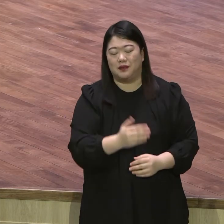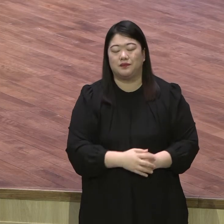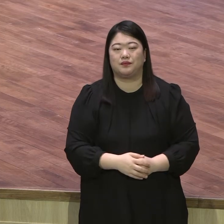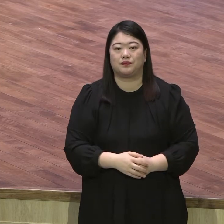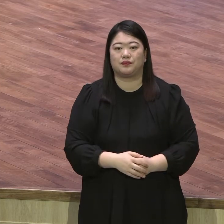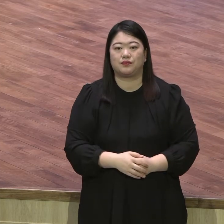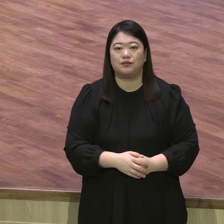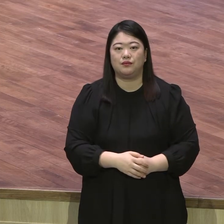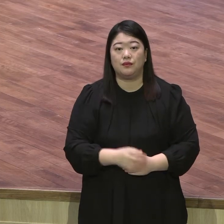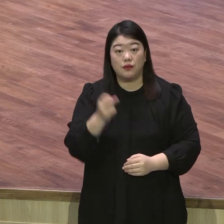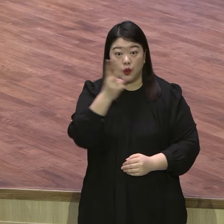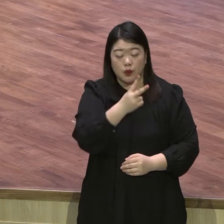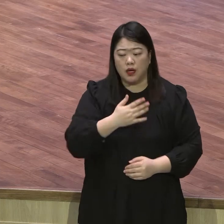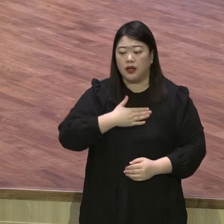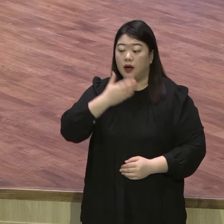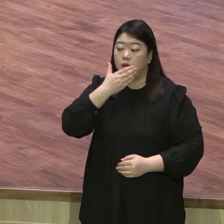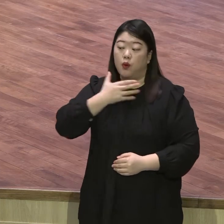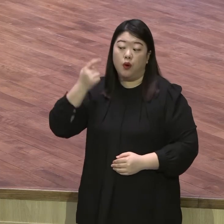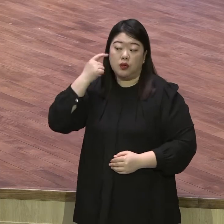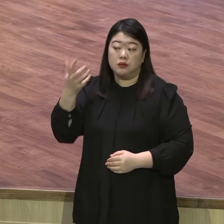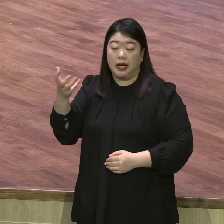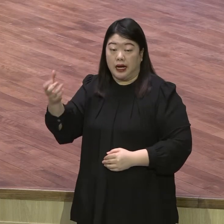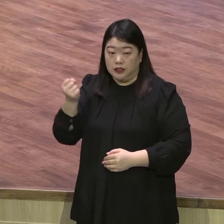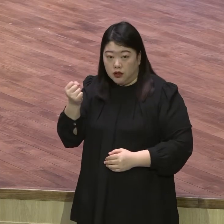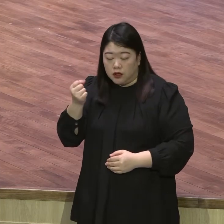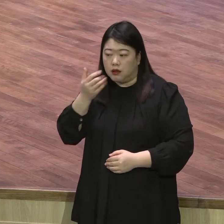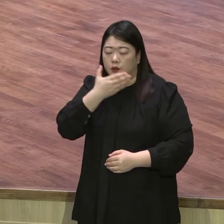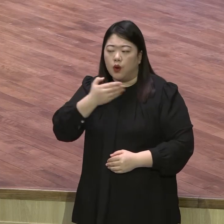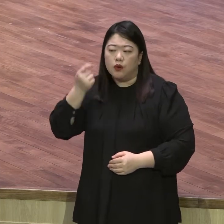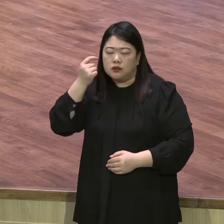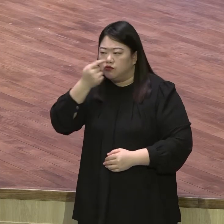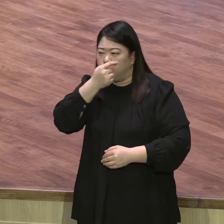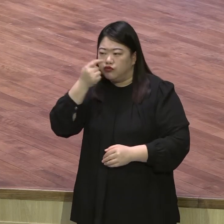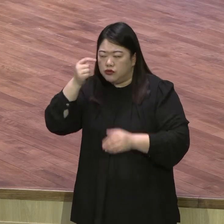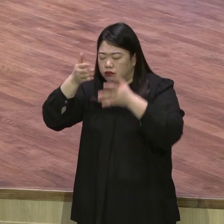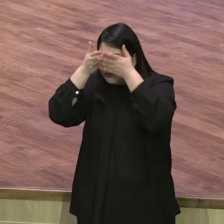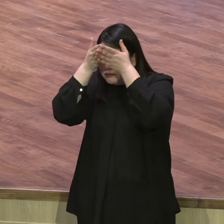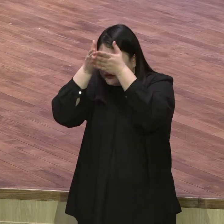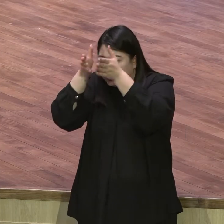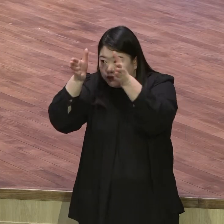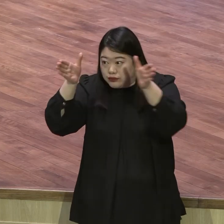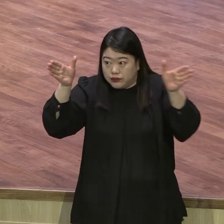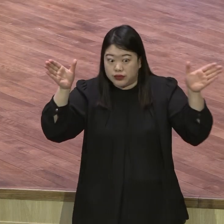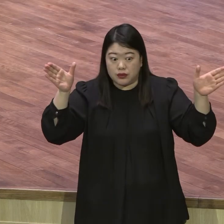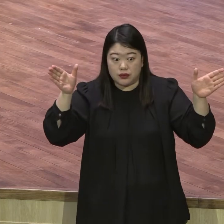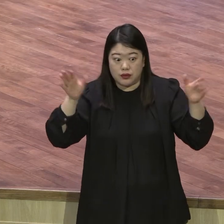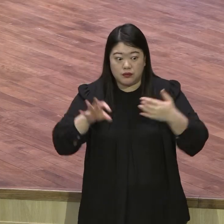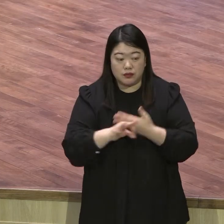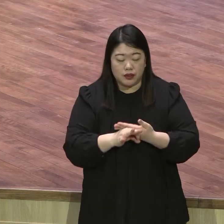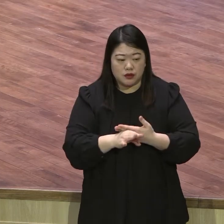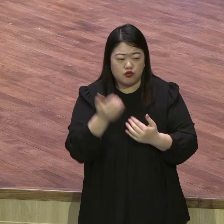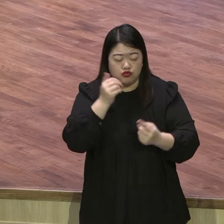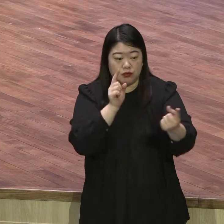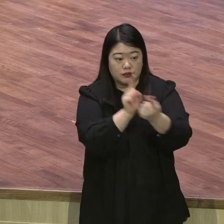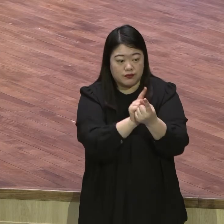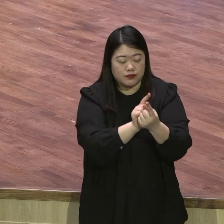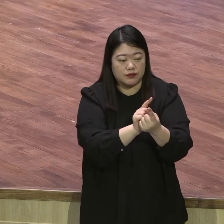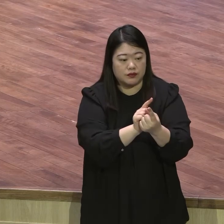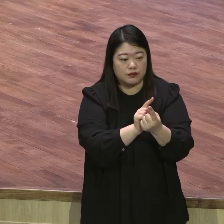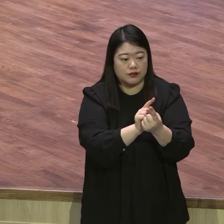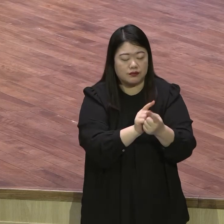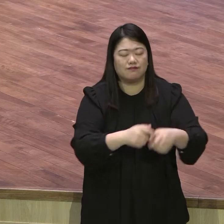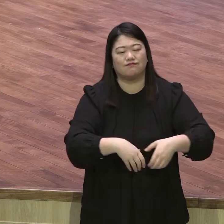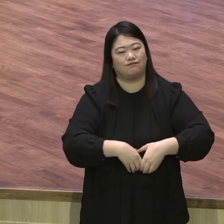특히 영적으로 복음 가진 여러분이 복음의 눈으로 모든 사람을 품으면 변화가 일어나게 돼 있어요.